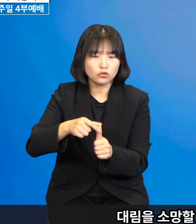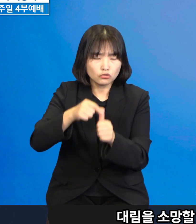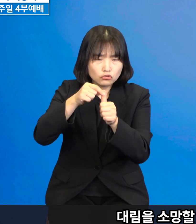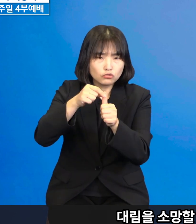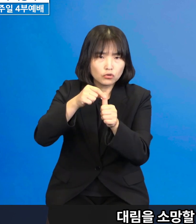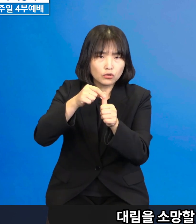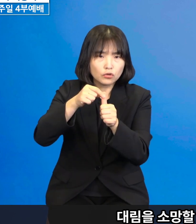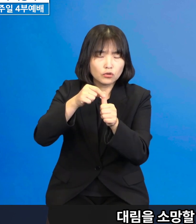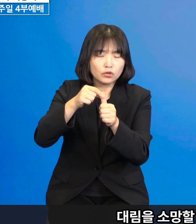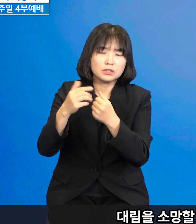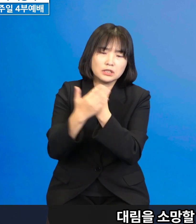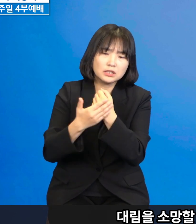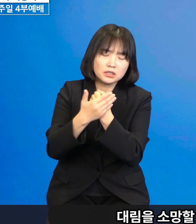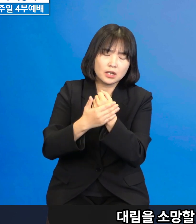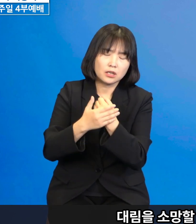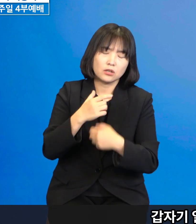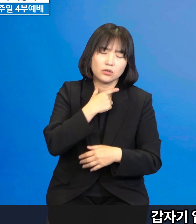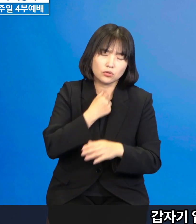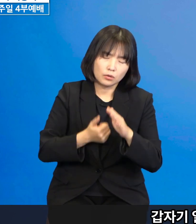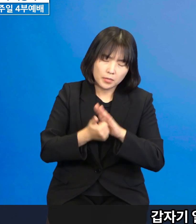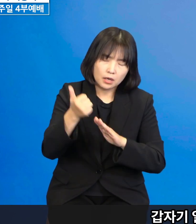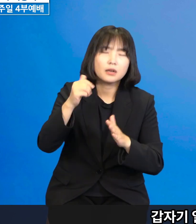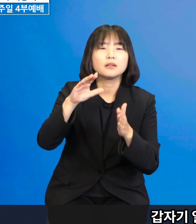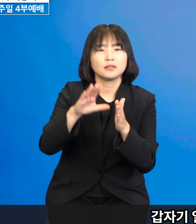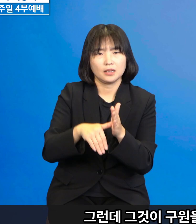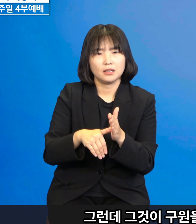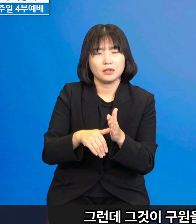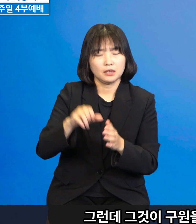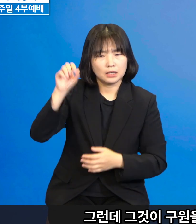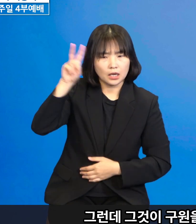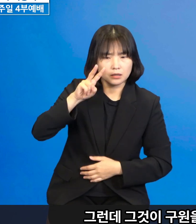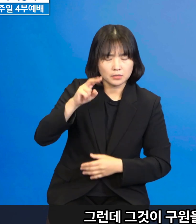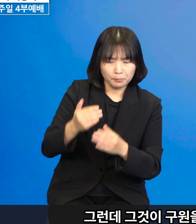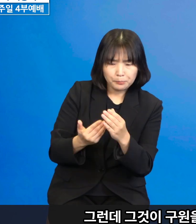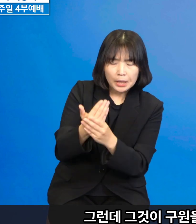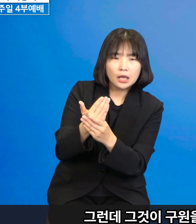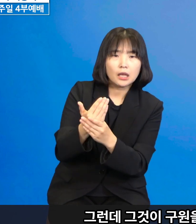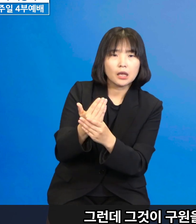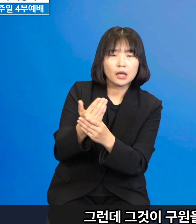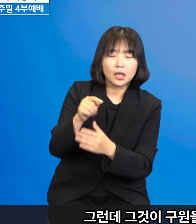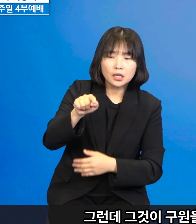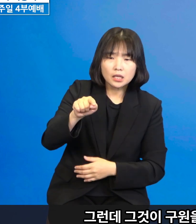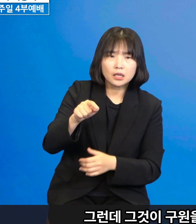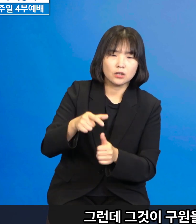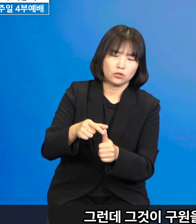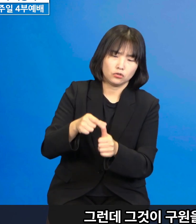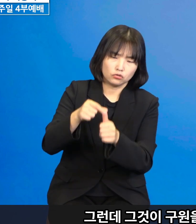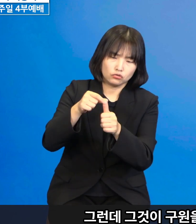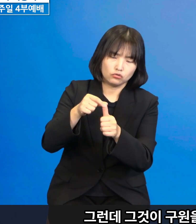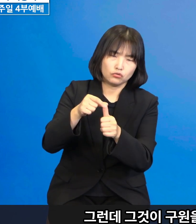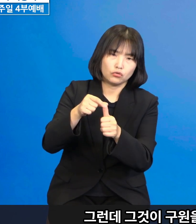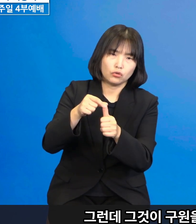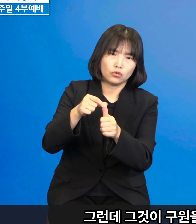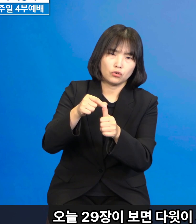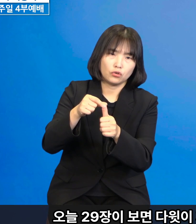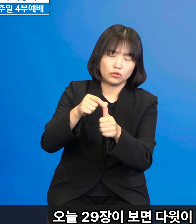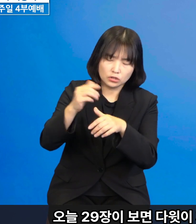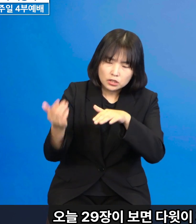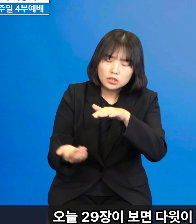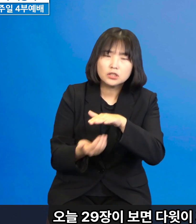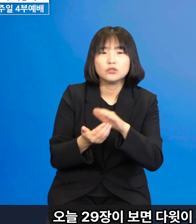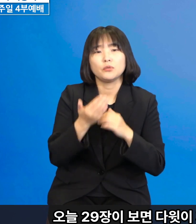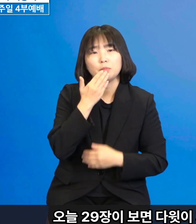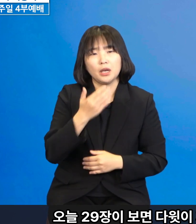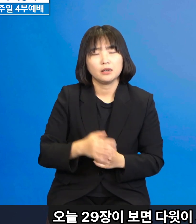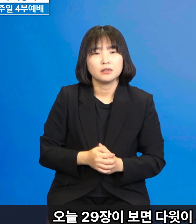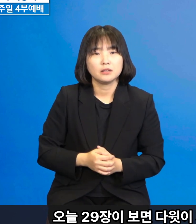소망할 때라고 하는 것이죠. 갑자기 일어나는 사건, 근데 그것이 구원을 일어나게 된다는 거예요. 오늘